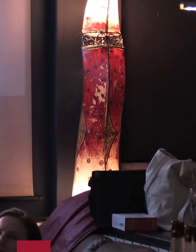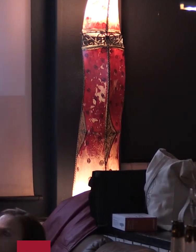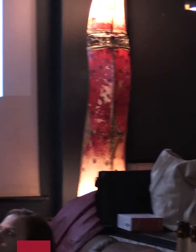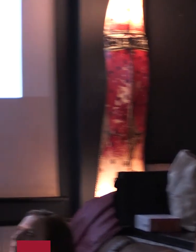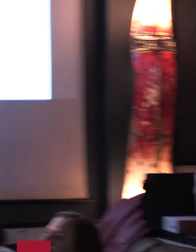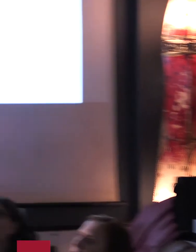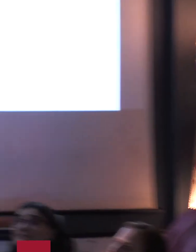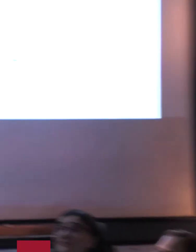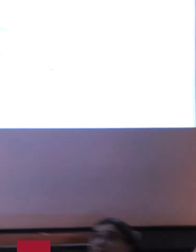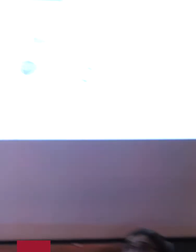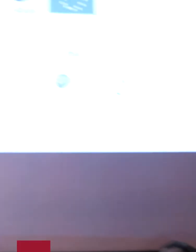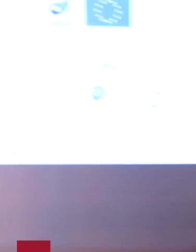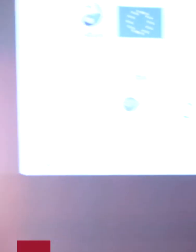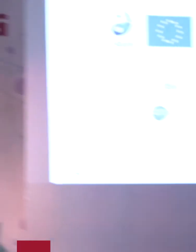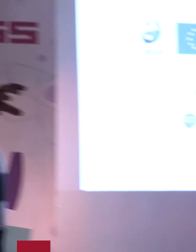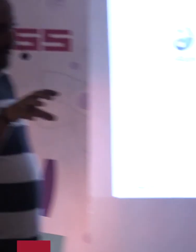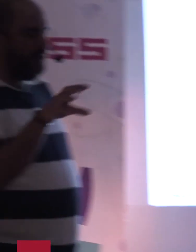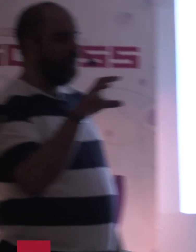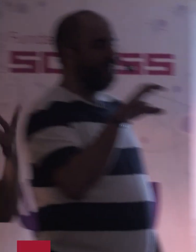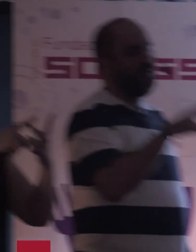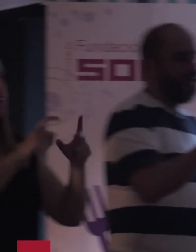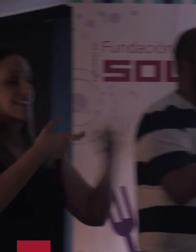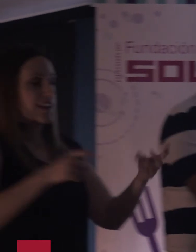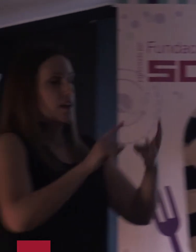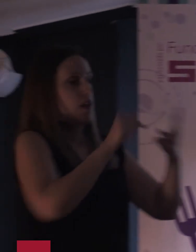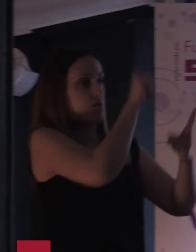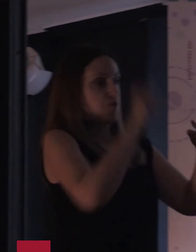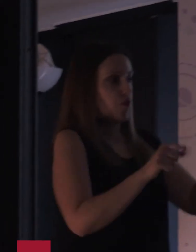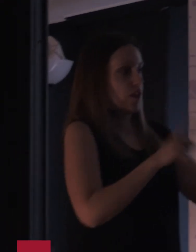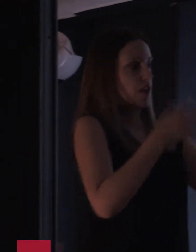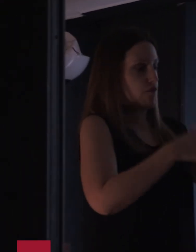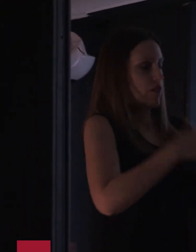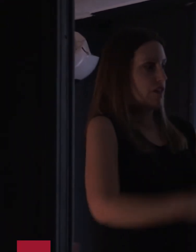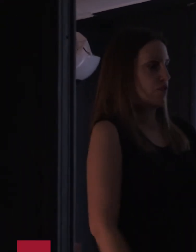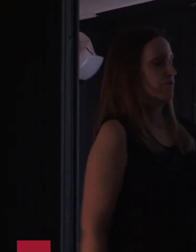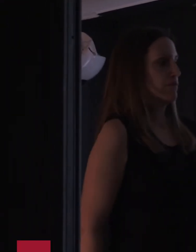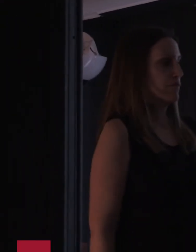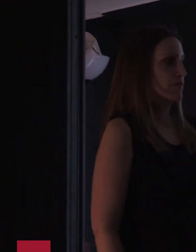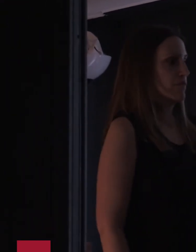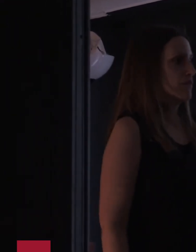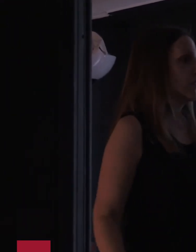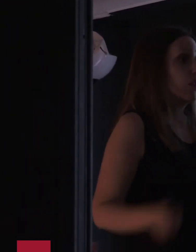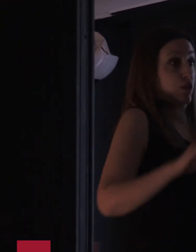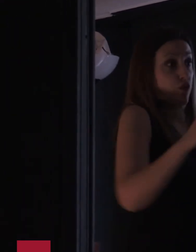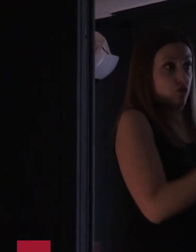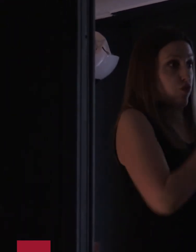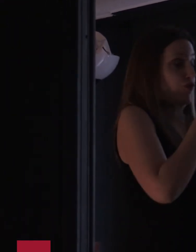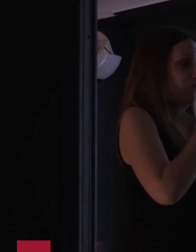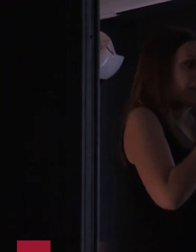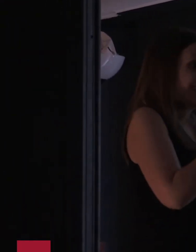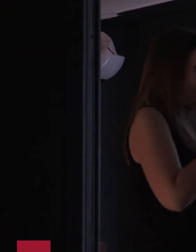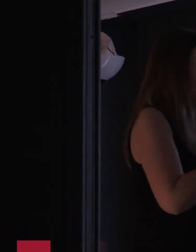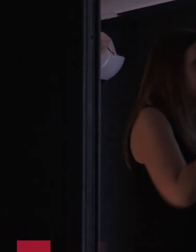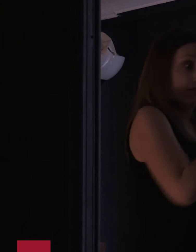de...? ¿Material? ¿Escala? ¿Morfología? ¿Y funcionalización? O sea, no todos los materiales